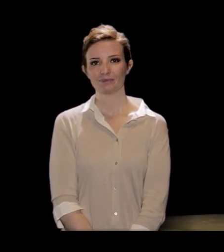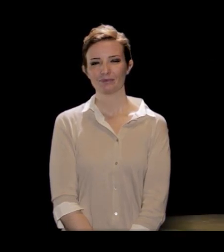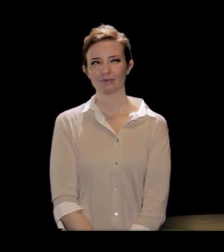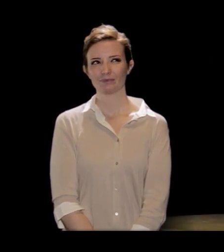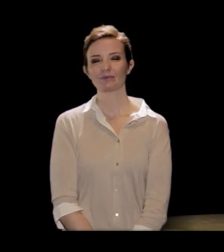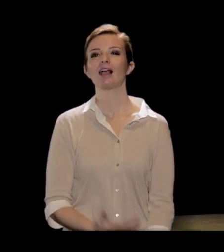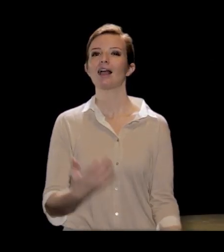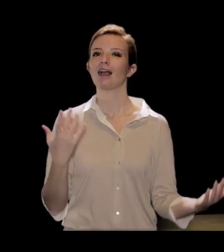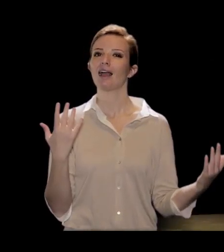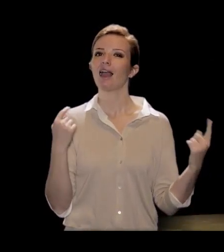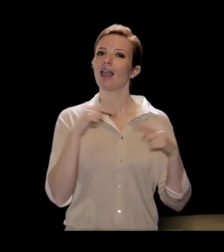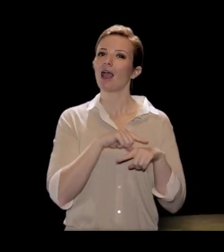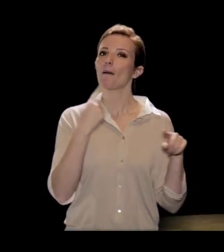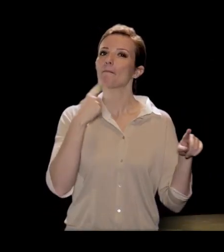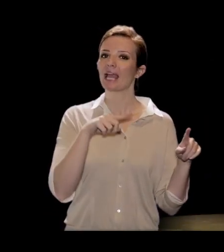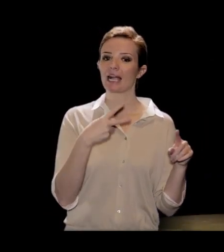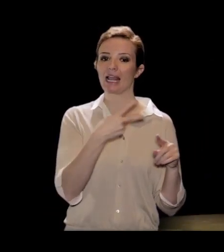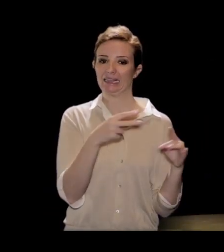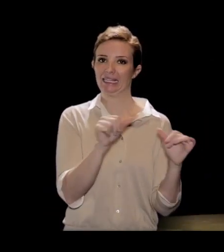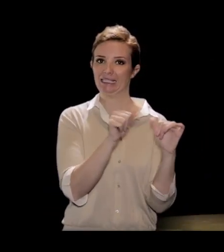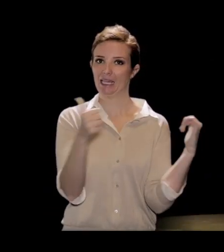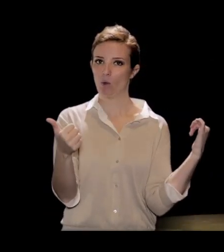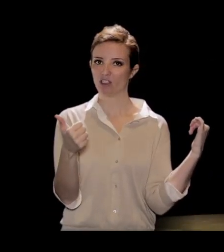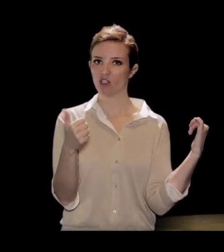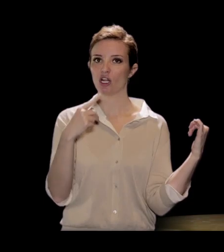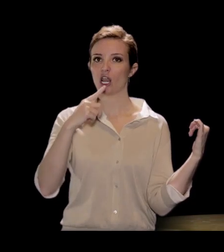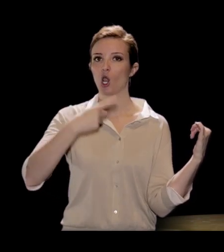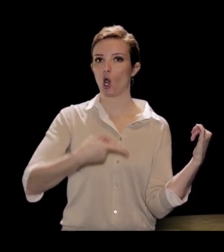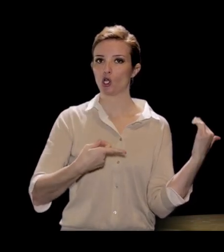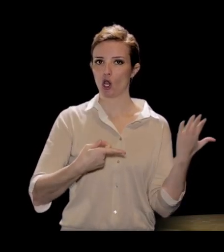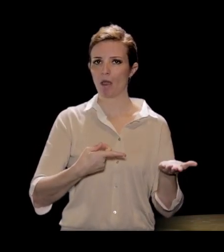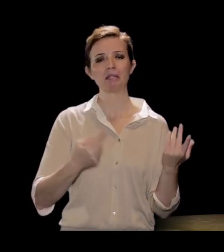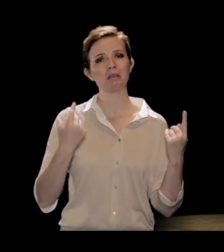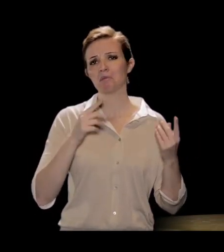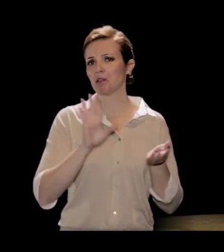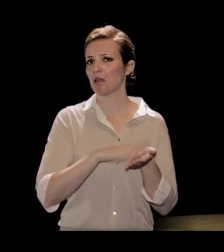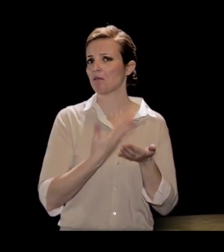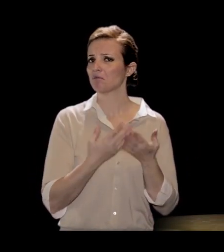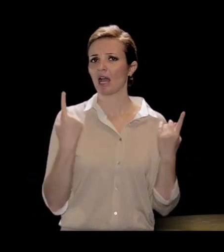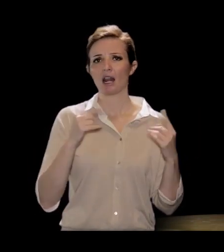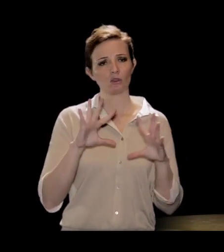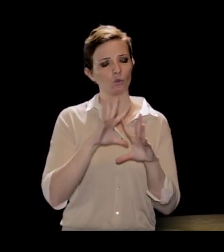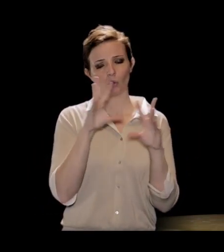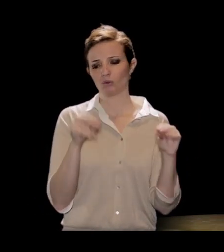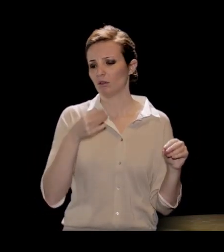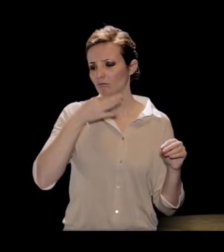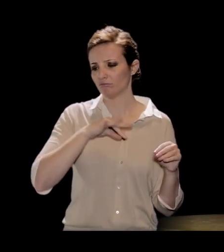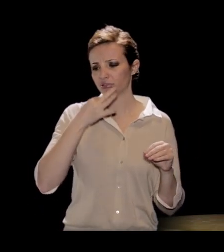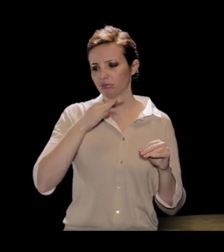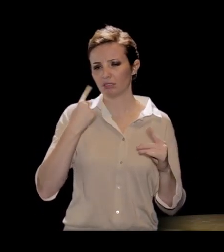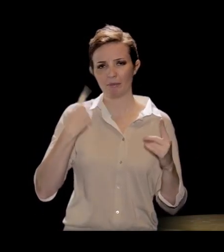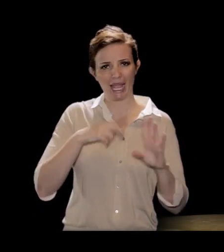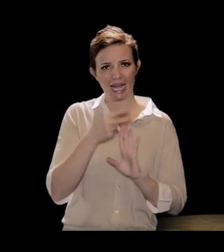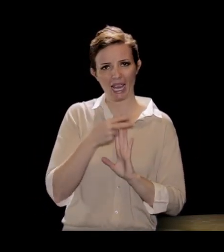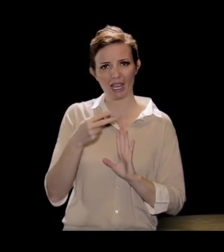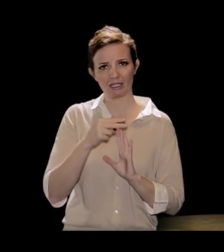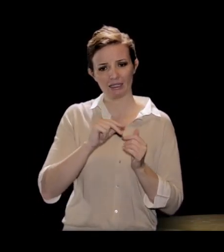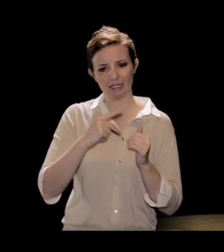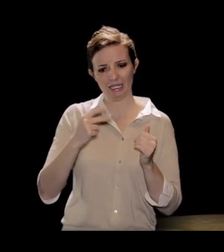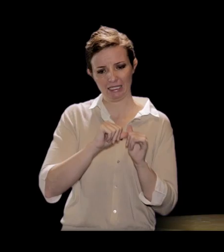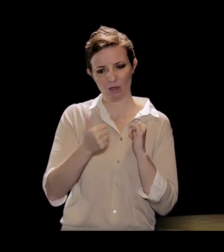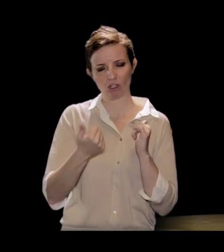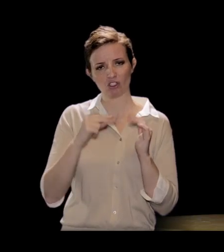Per quanto riguarda le disequazioni goniometriche, diciamo che vale tutto quello che è già stato discusso per le disequazioni algebriche,